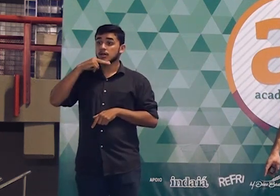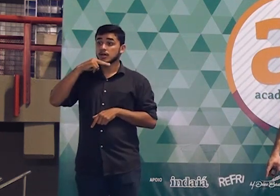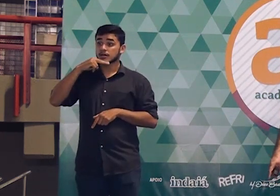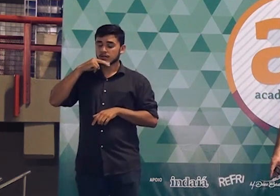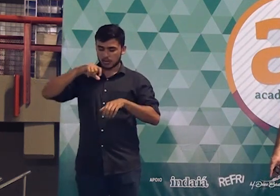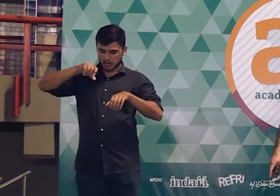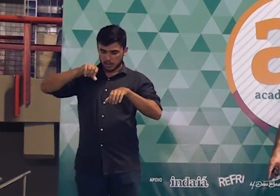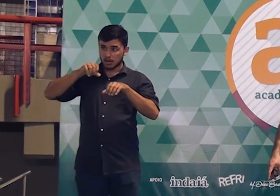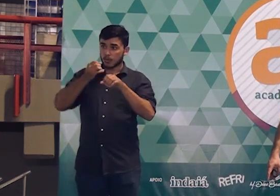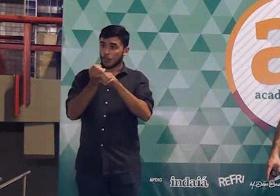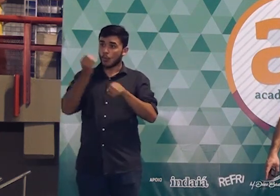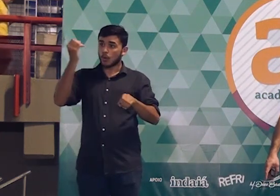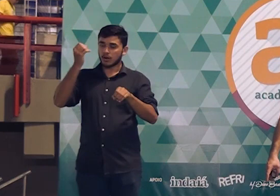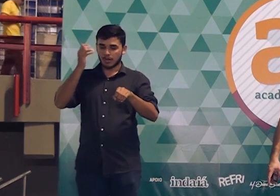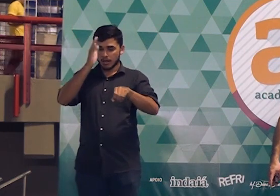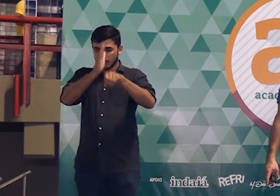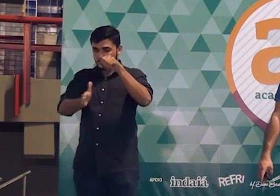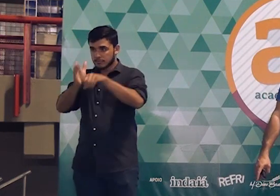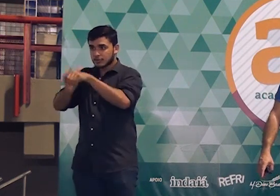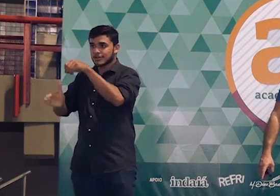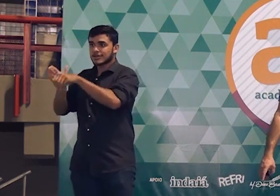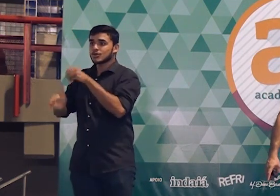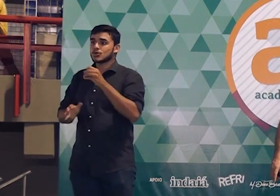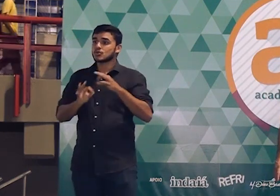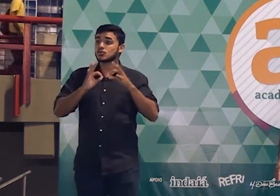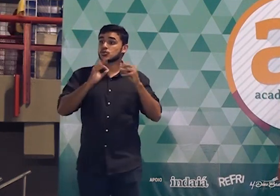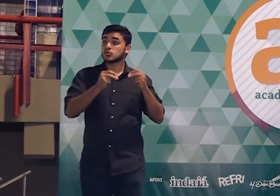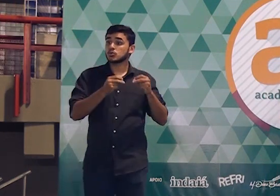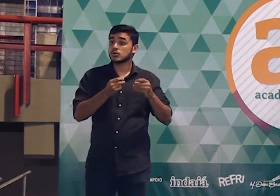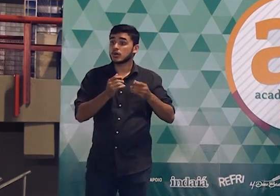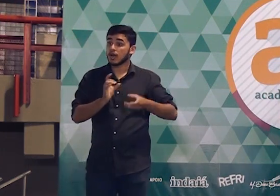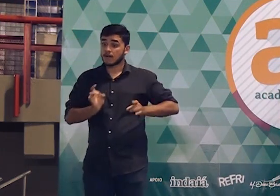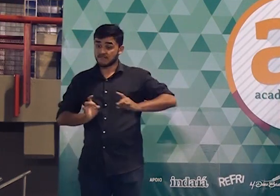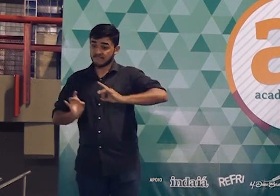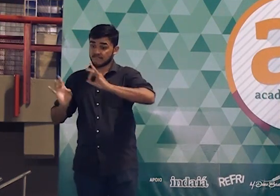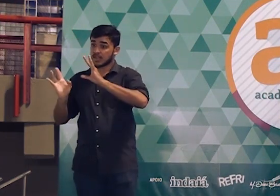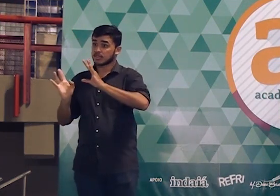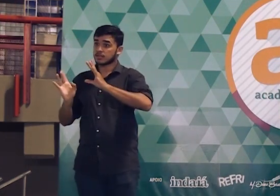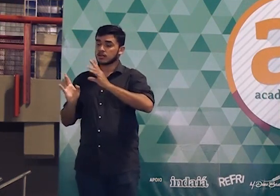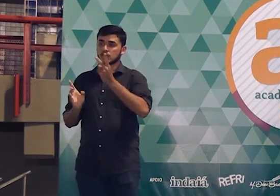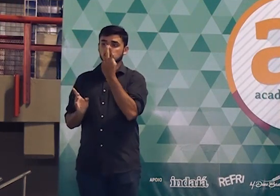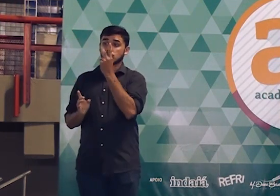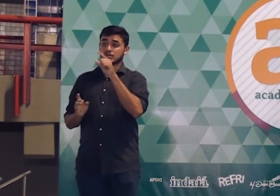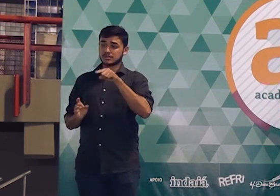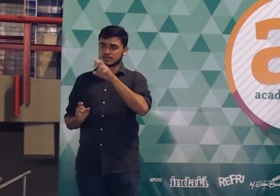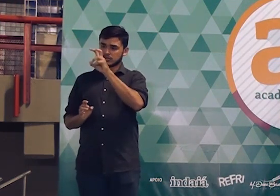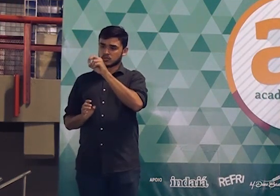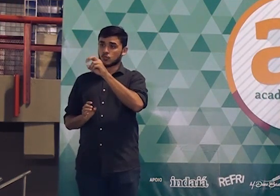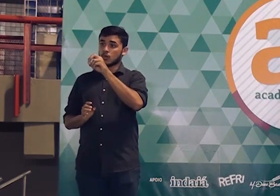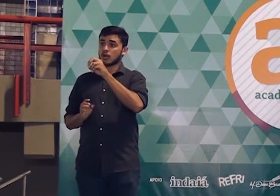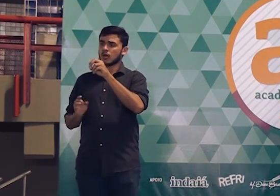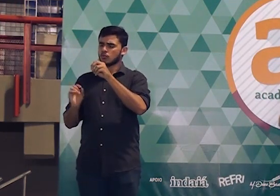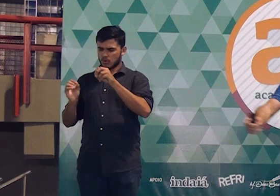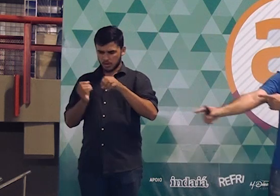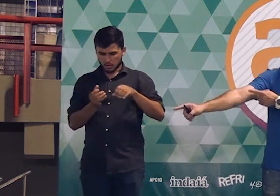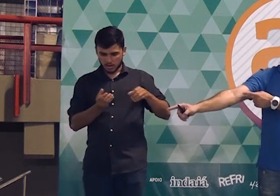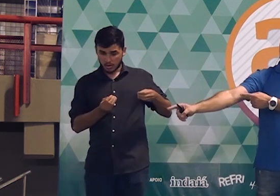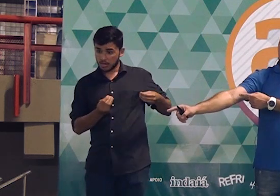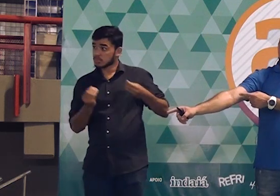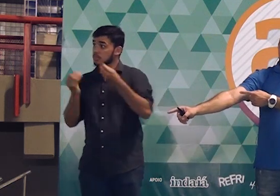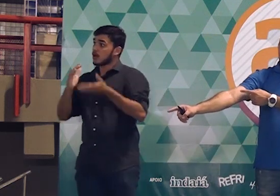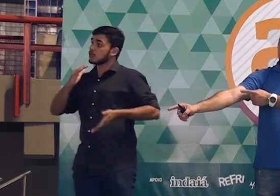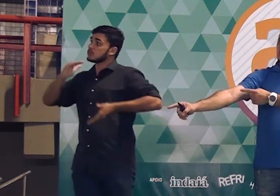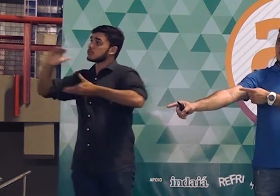cobro R$ 2,50 em 1 hectare de cana cortado, eu não consigo visualizar que aquela cana que vai